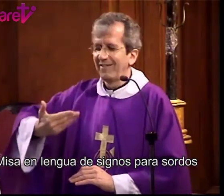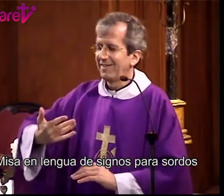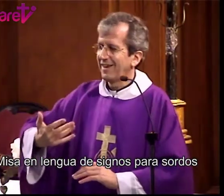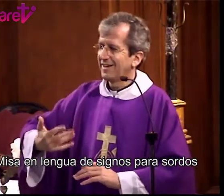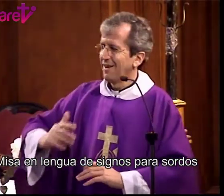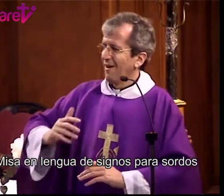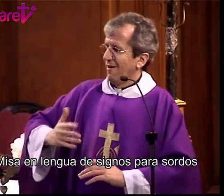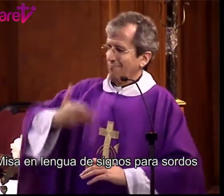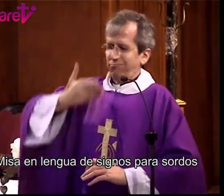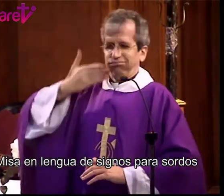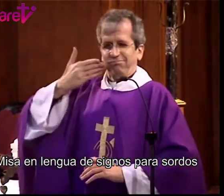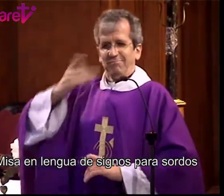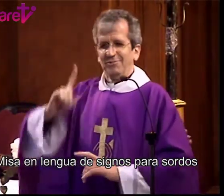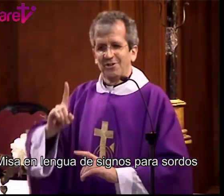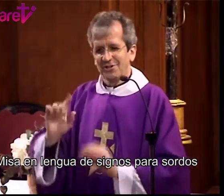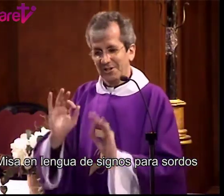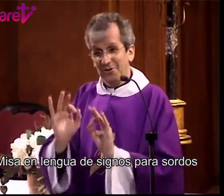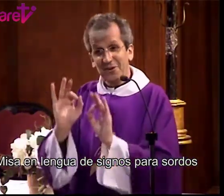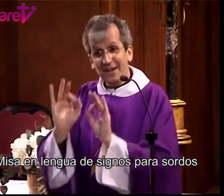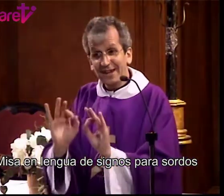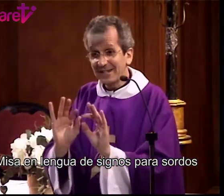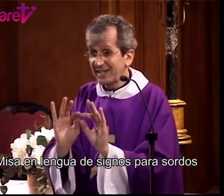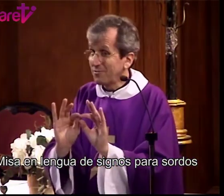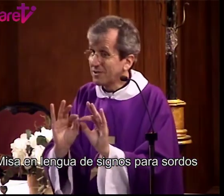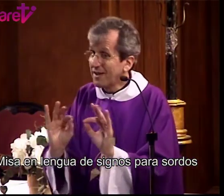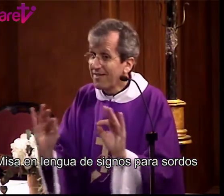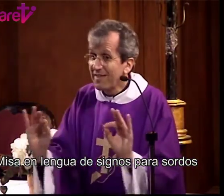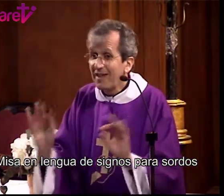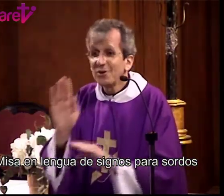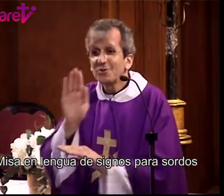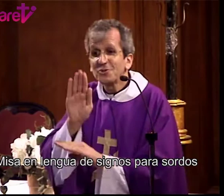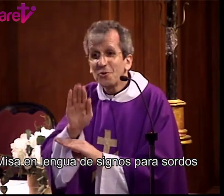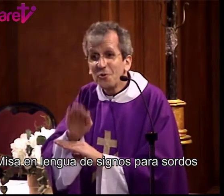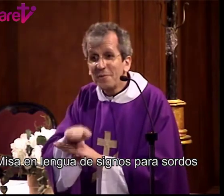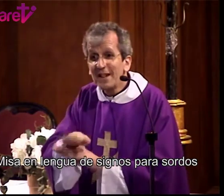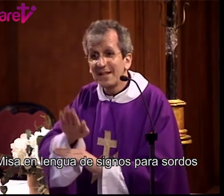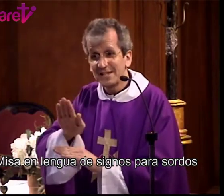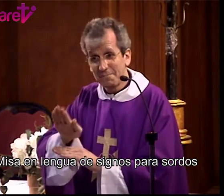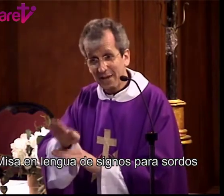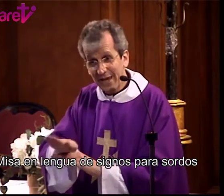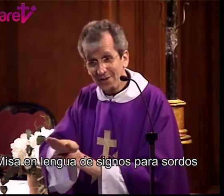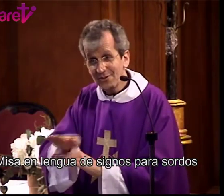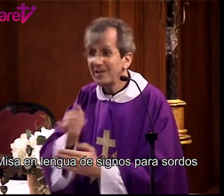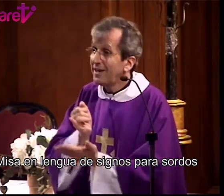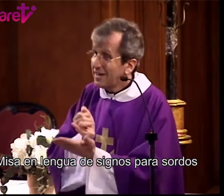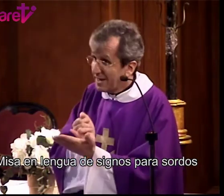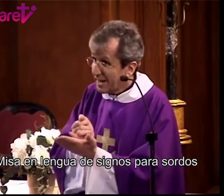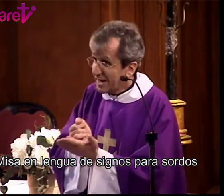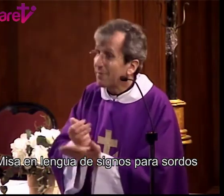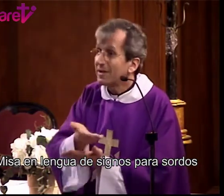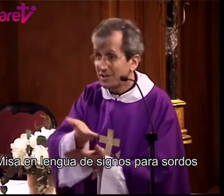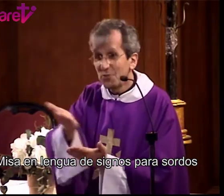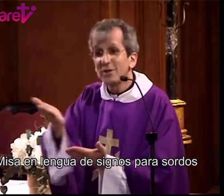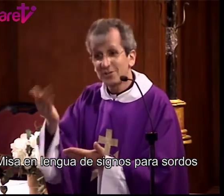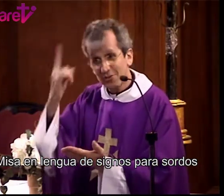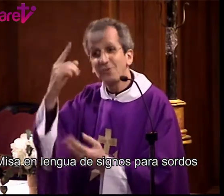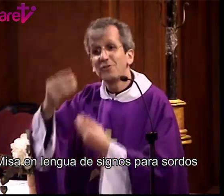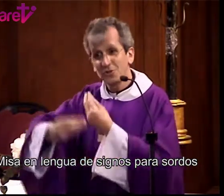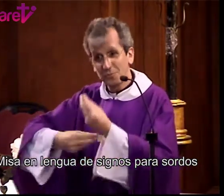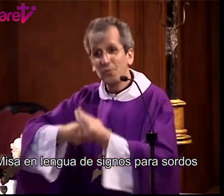importantes, no, sino lo que quiere es que seamos sencillos, humildes, pequeños y que a través nuestro Dios pueda